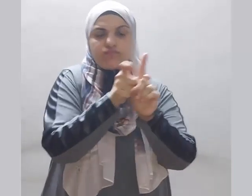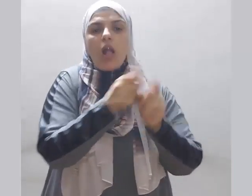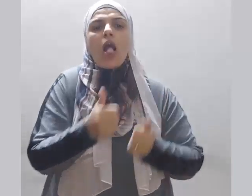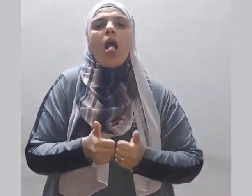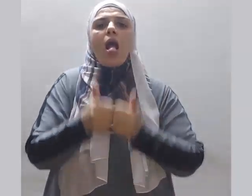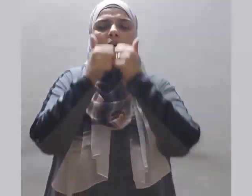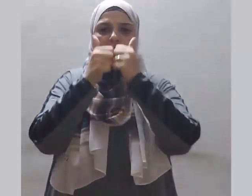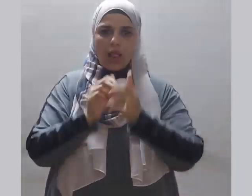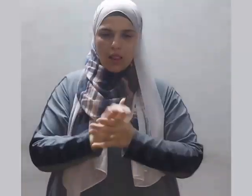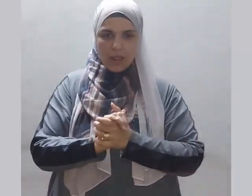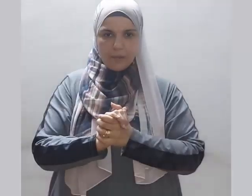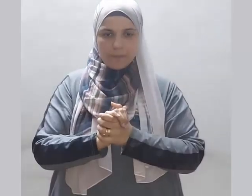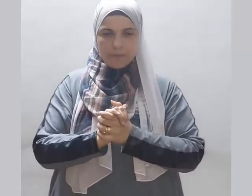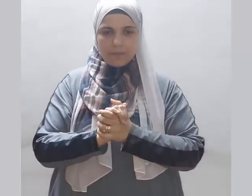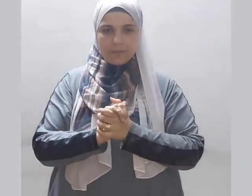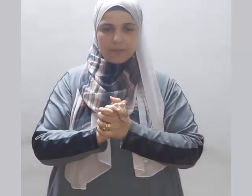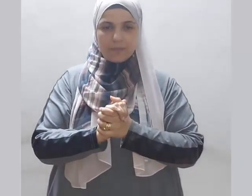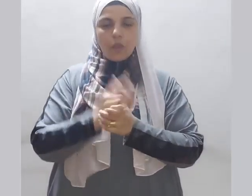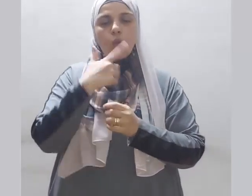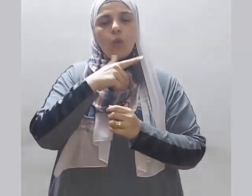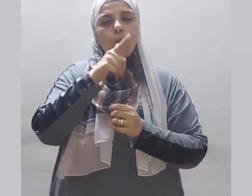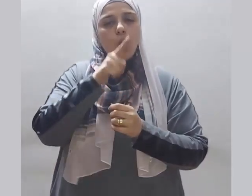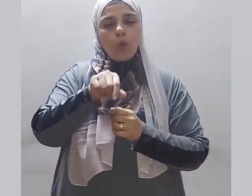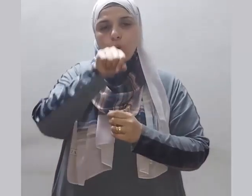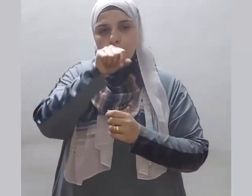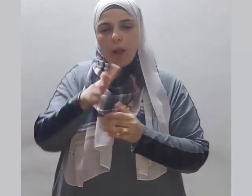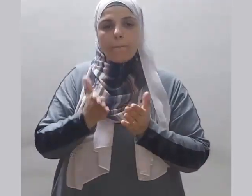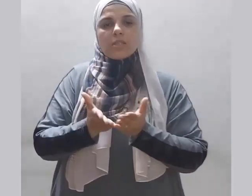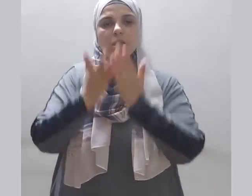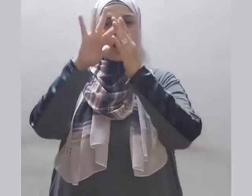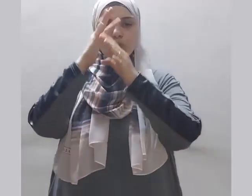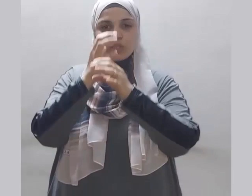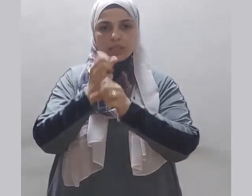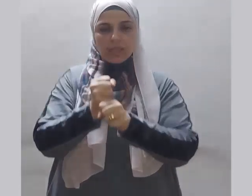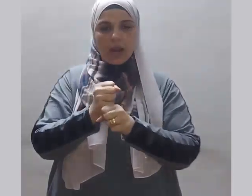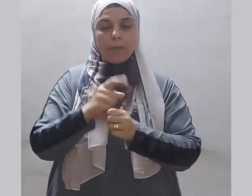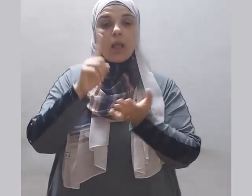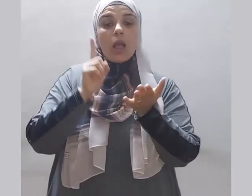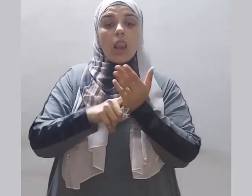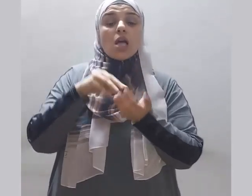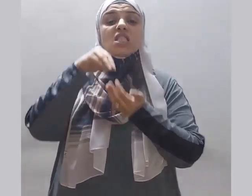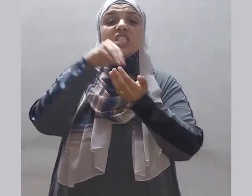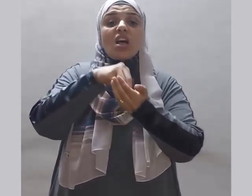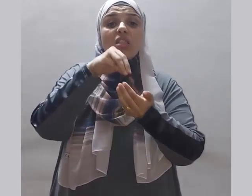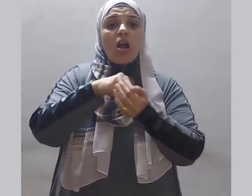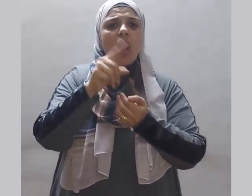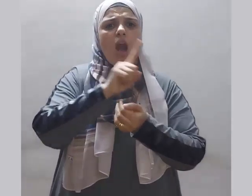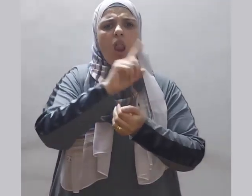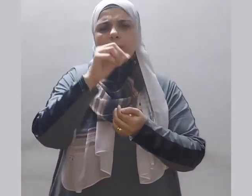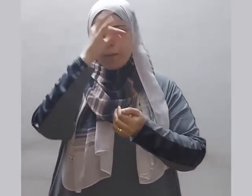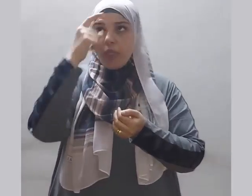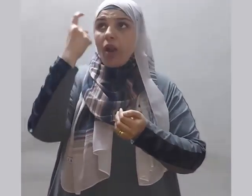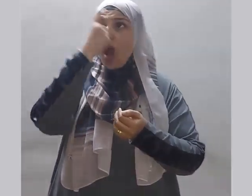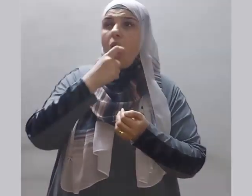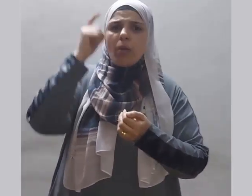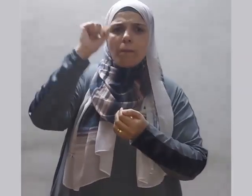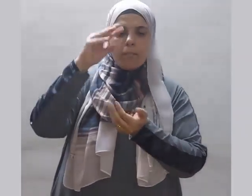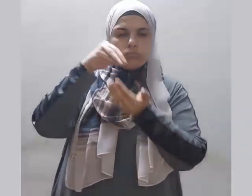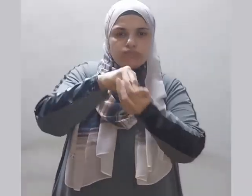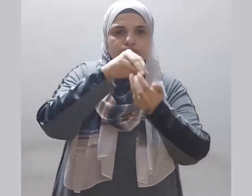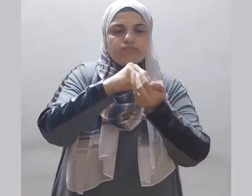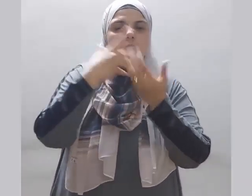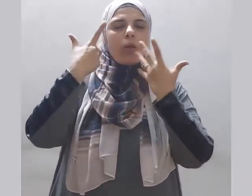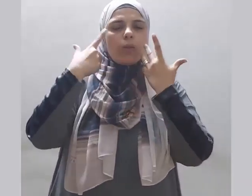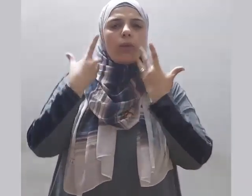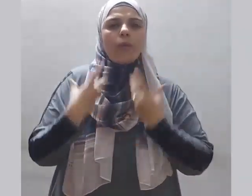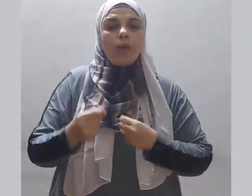المدينه شهرا ويقول صلى الله عليه وسلم ان الصدقه لتطفئ غضب الرب وتدفع